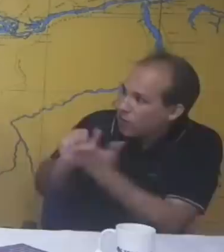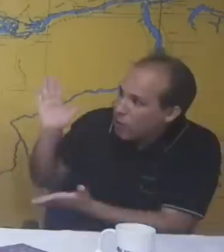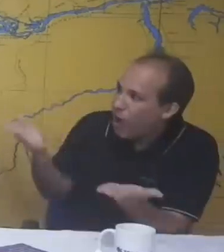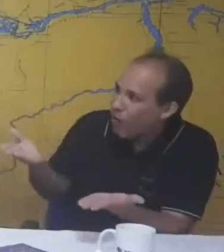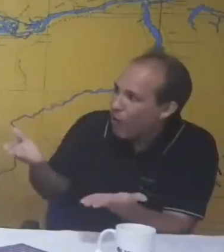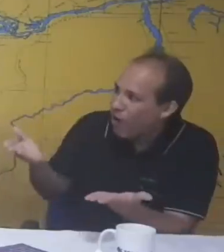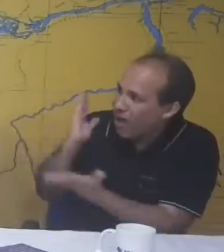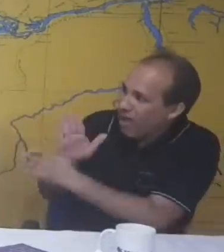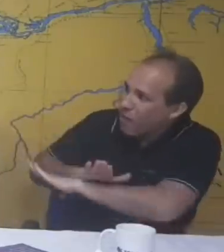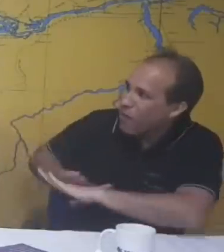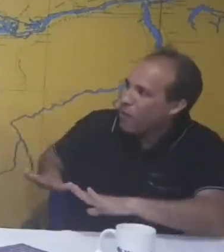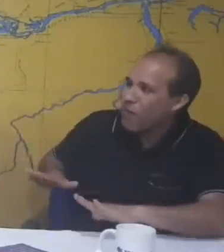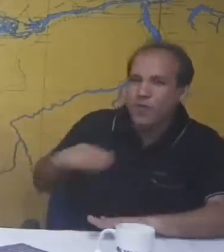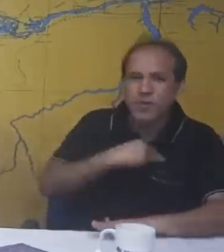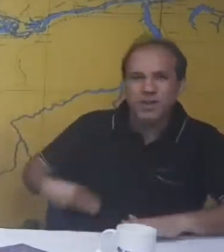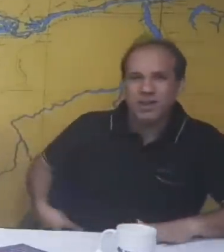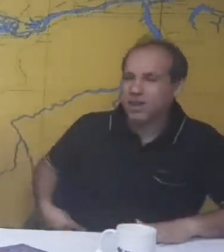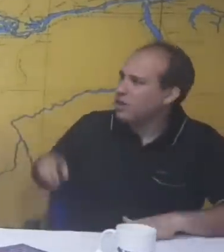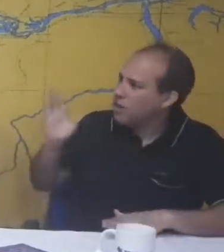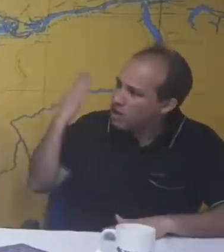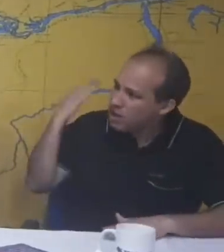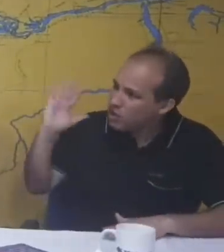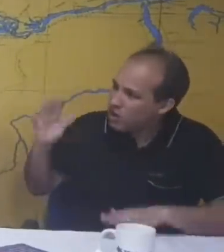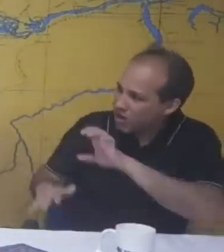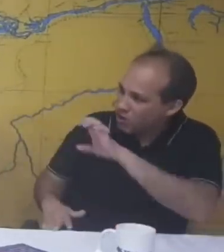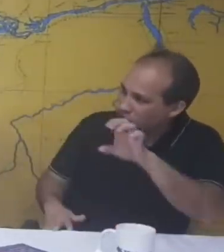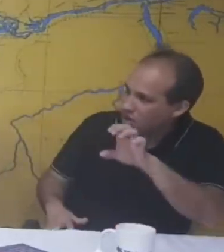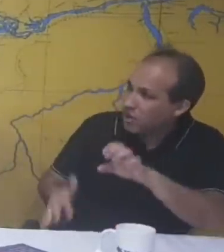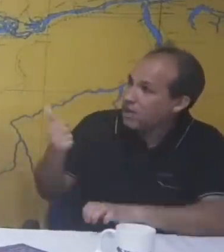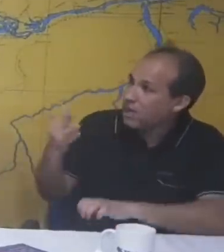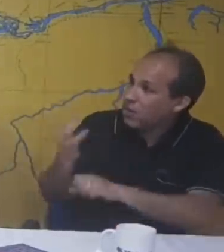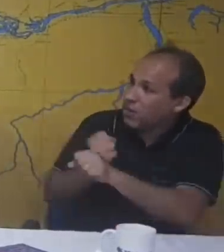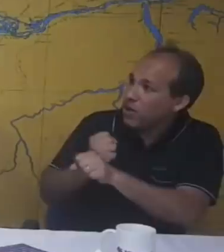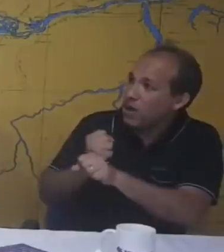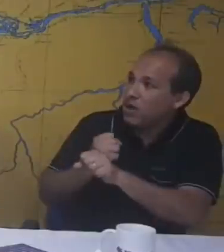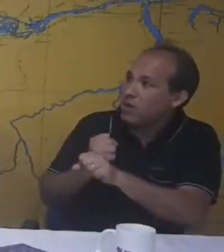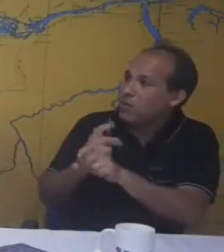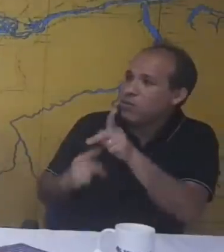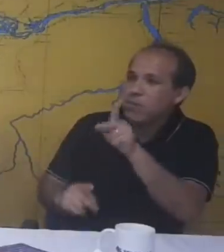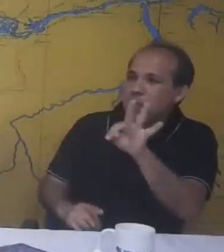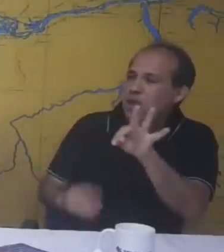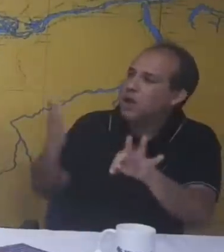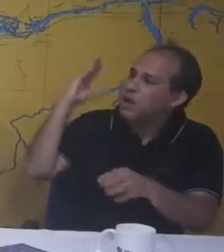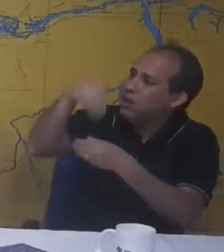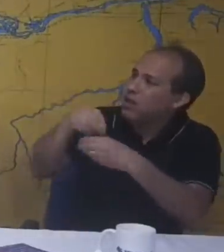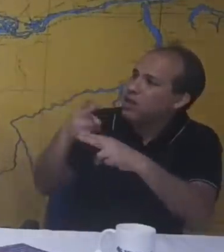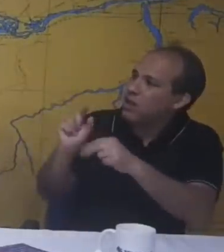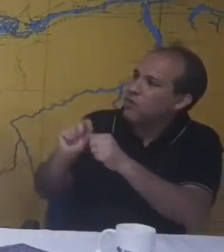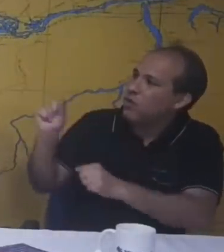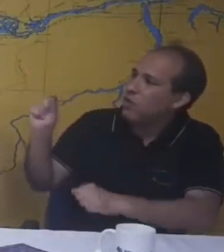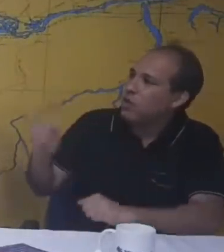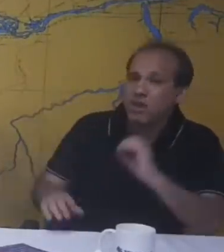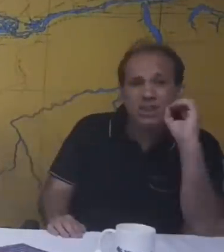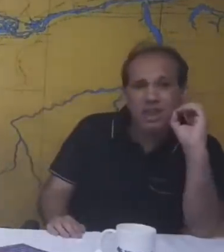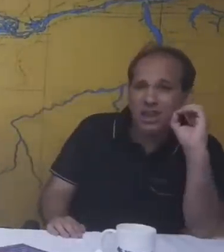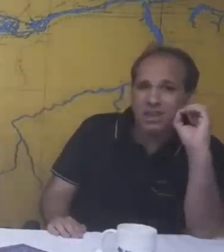agora do Ministério da... E daí, você já trabalhou com a esquerda no passado? Foi 14 NPT, que posição tu ocupou na caixa nesses 14 anos?